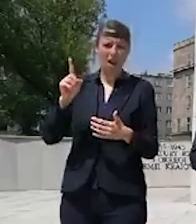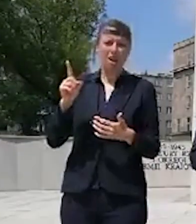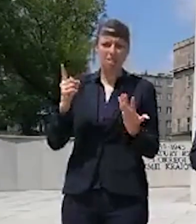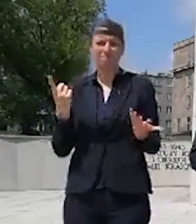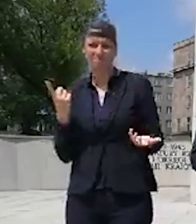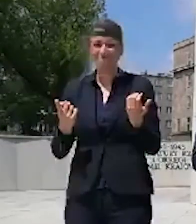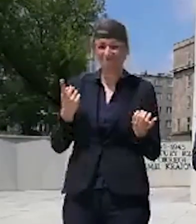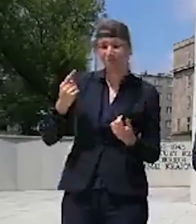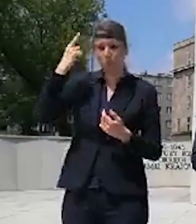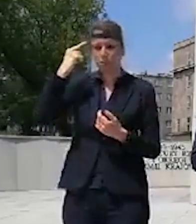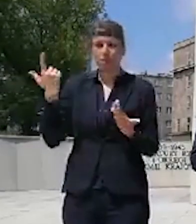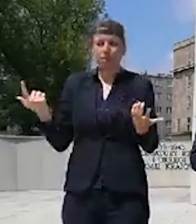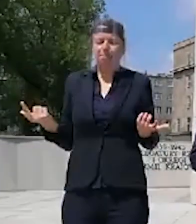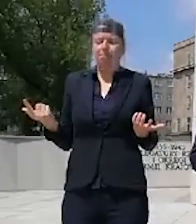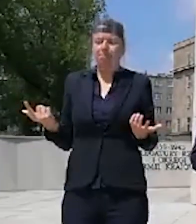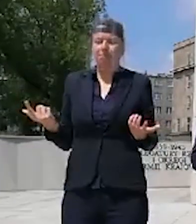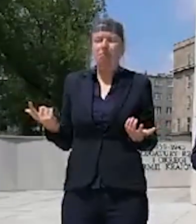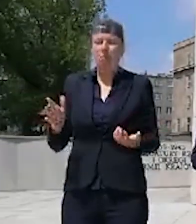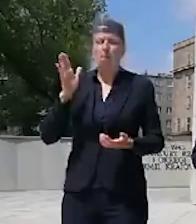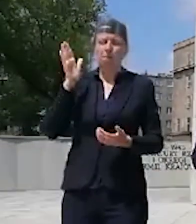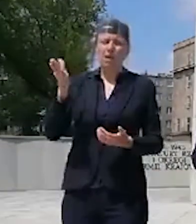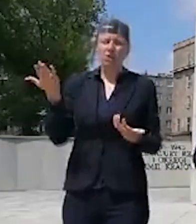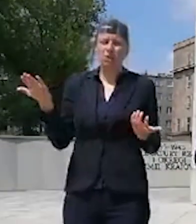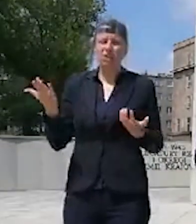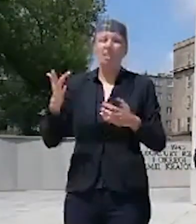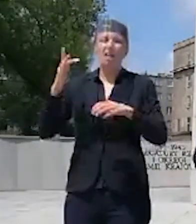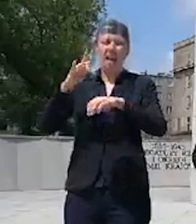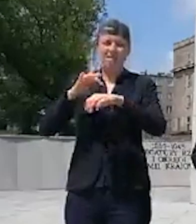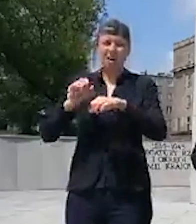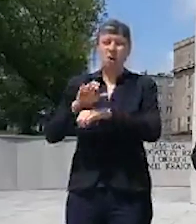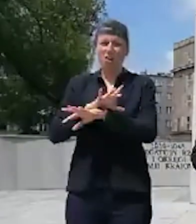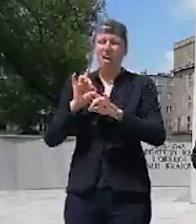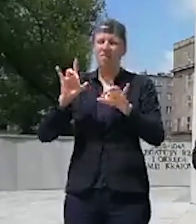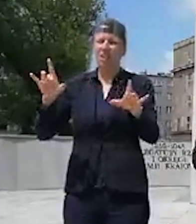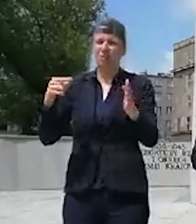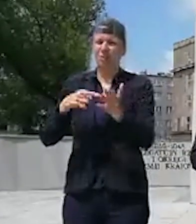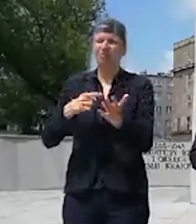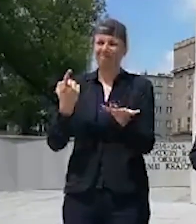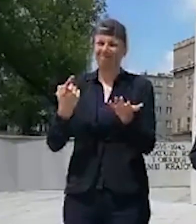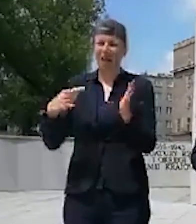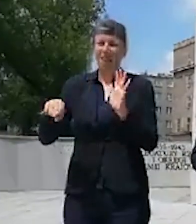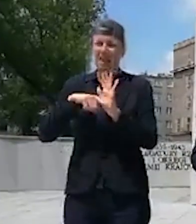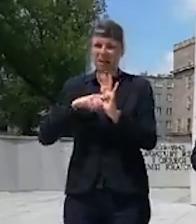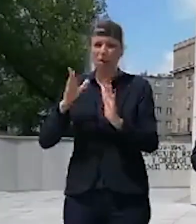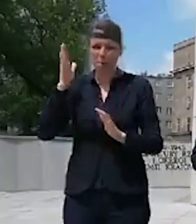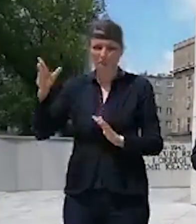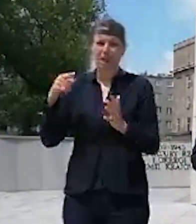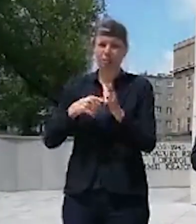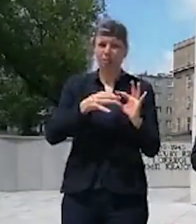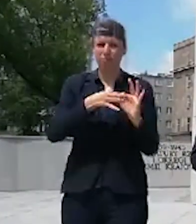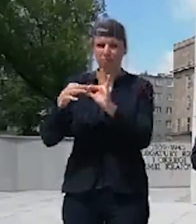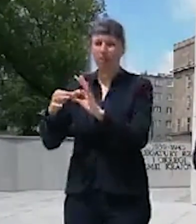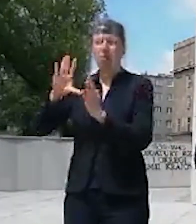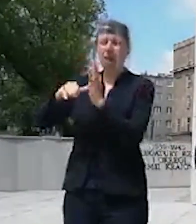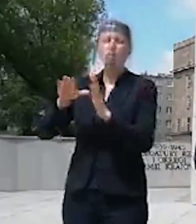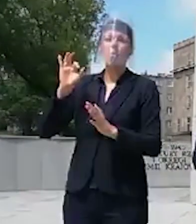otrzymamy niestety ten negatywny skutek koronawirusa i niestety odbije się to na miejskich inwestycjach i na